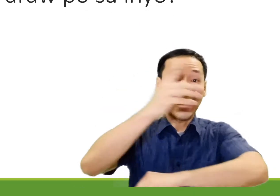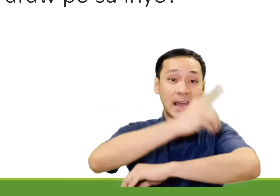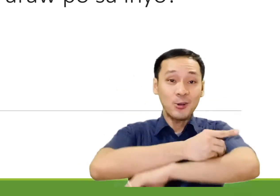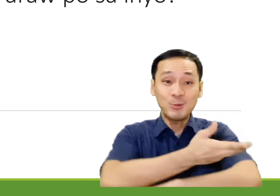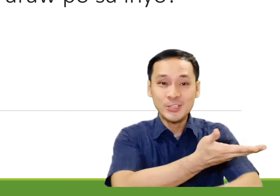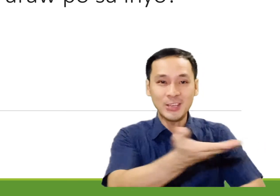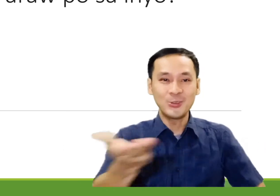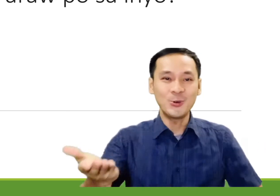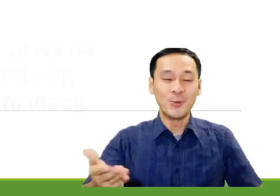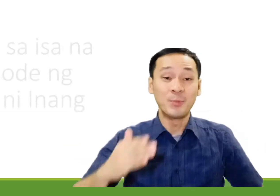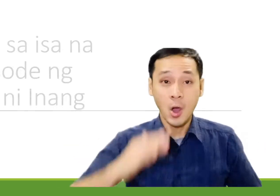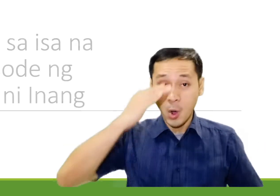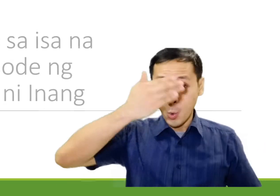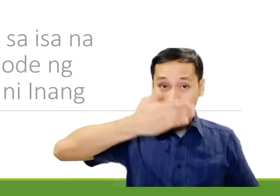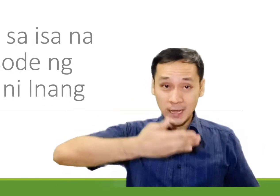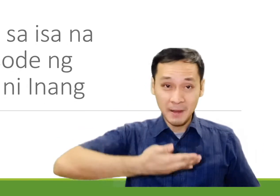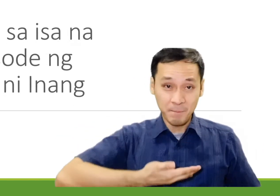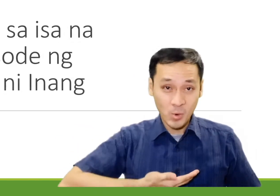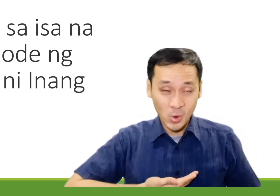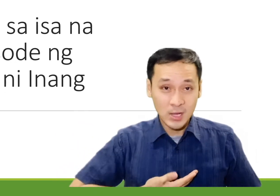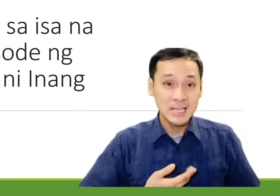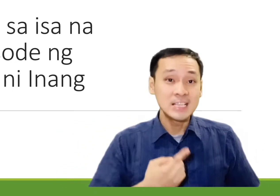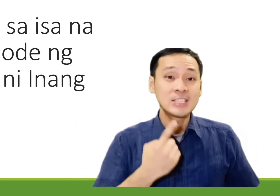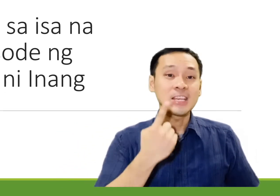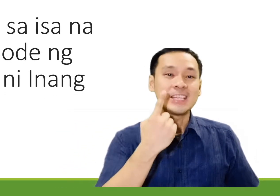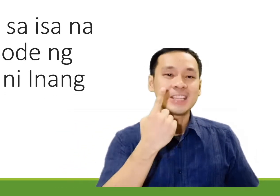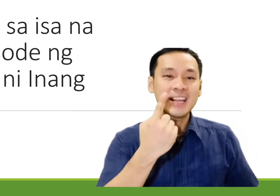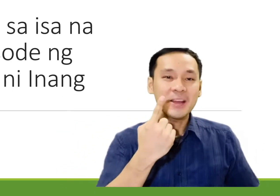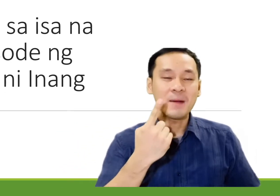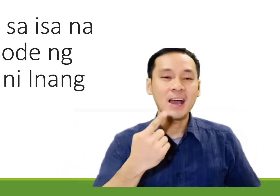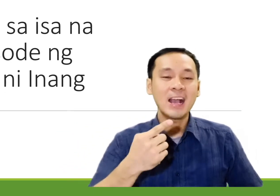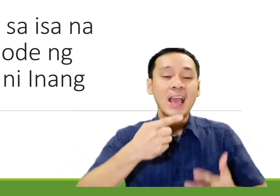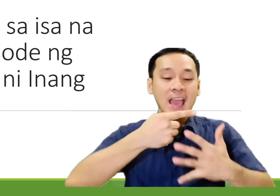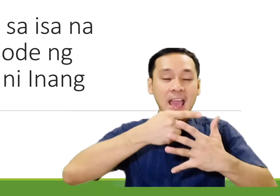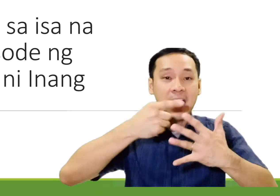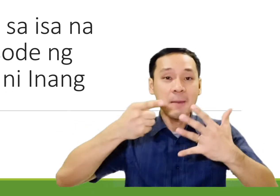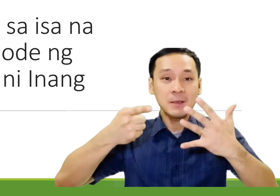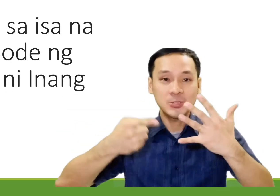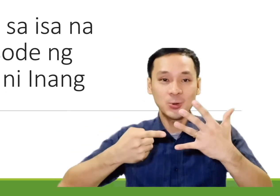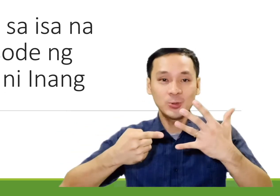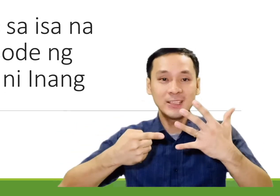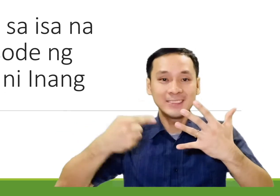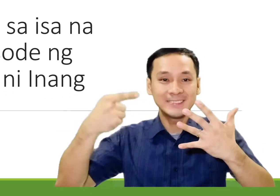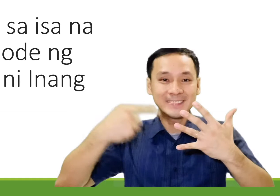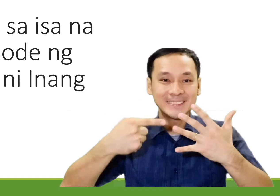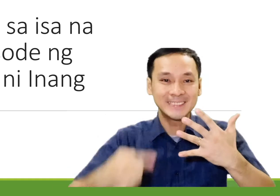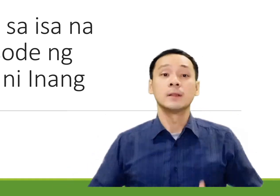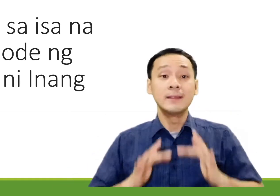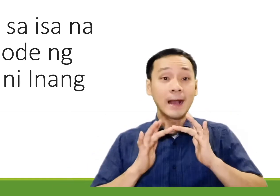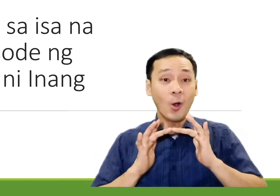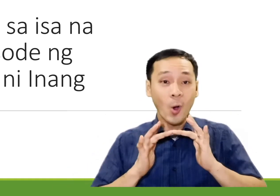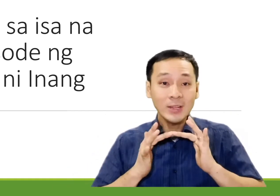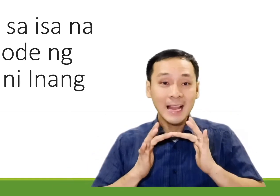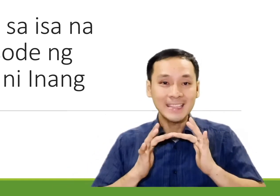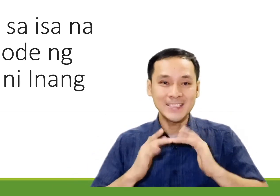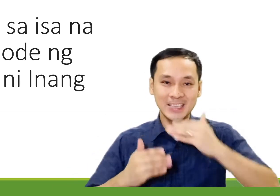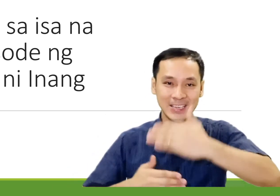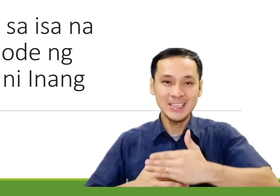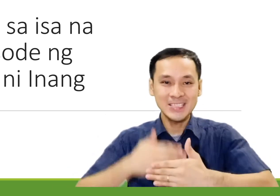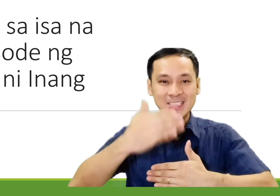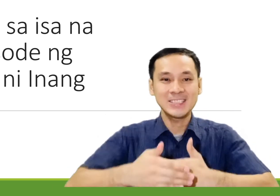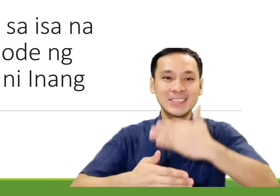Magandang araw po sa inyo. Welcome po sa isa na namang episode ng